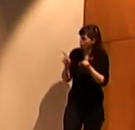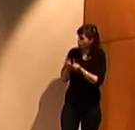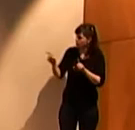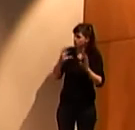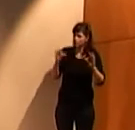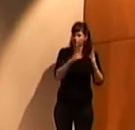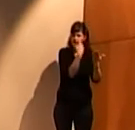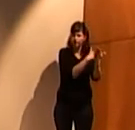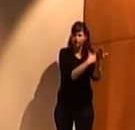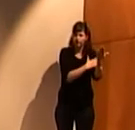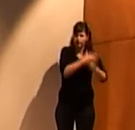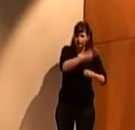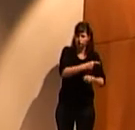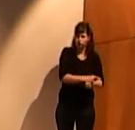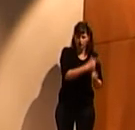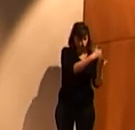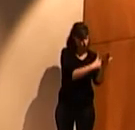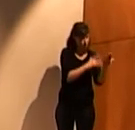avait été défini, on nous l'a fait souvent